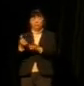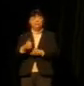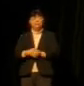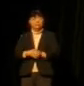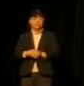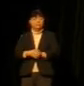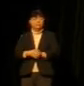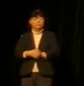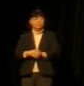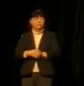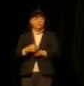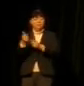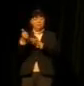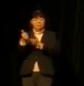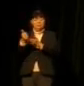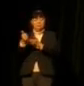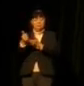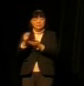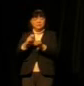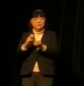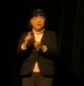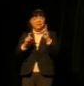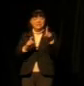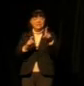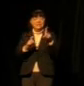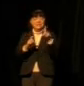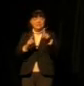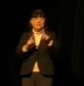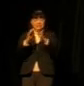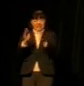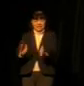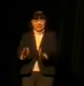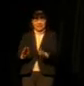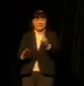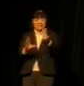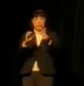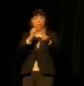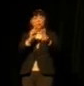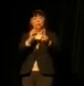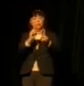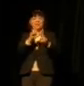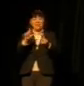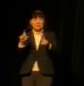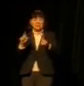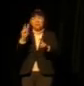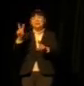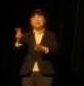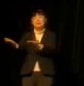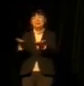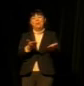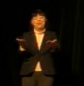で、これは、このアシモ君はね、1台2億円なんだそうです。1台が2億円でね。でね、2台来ました。